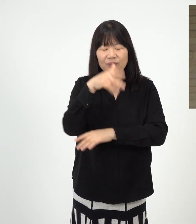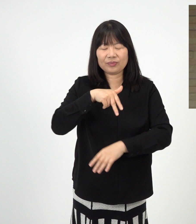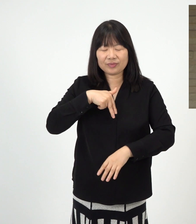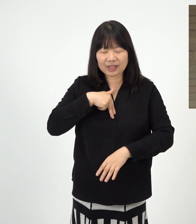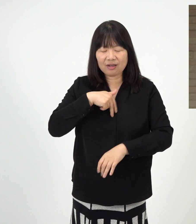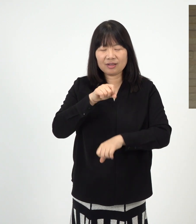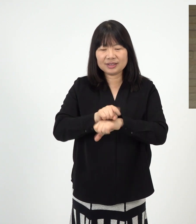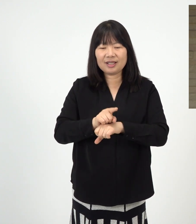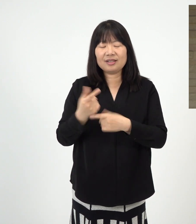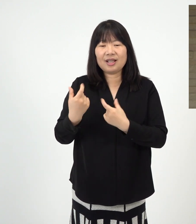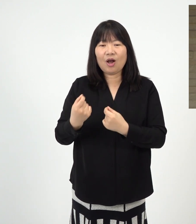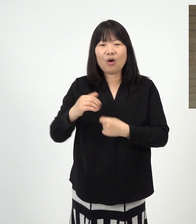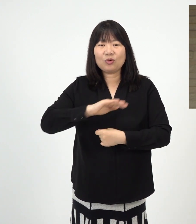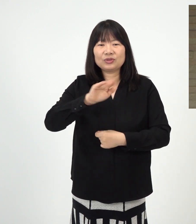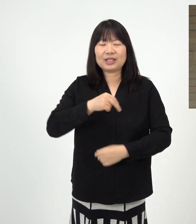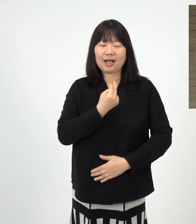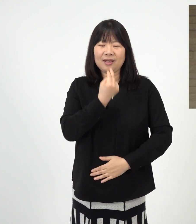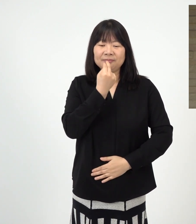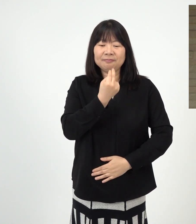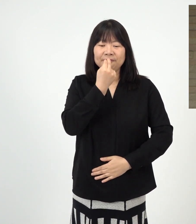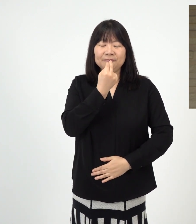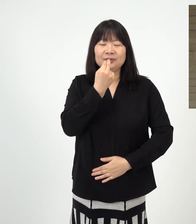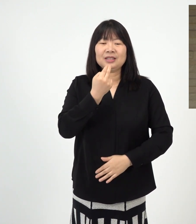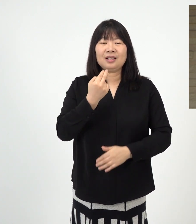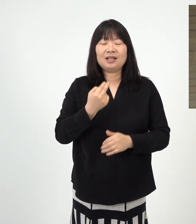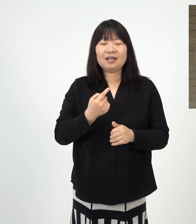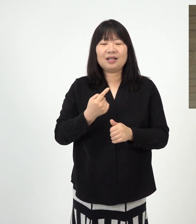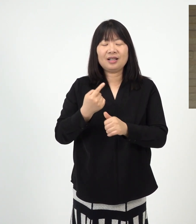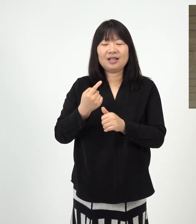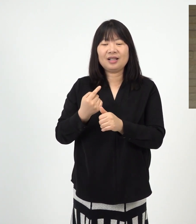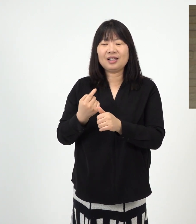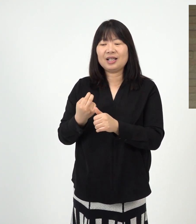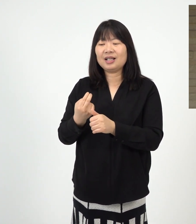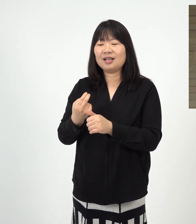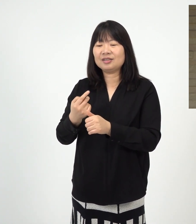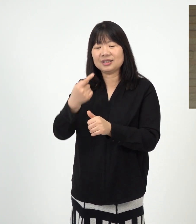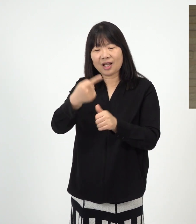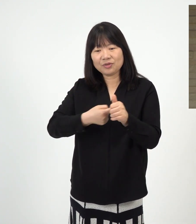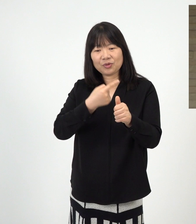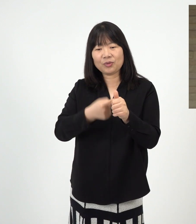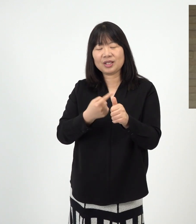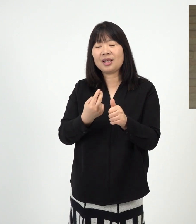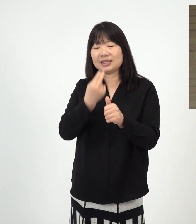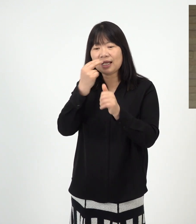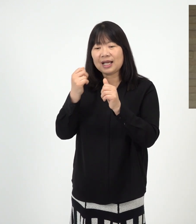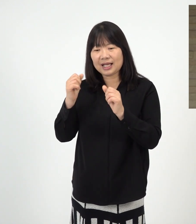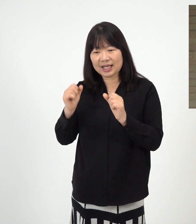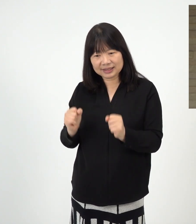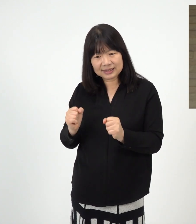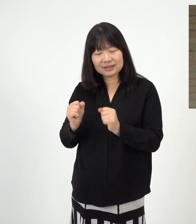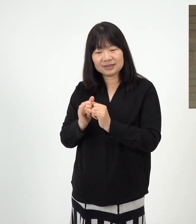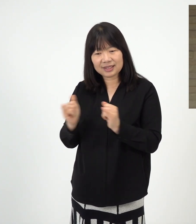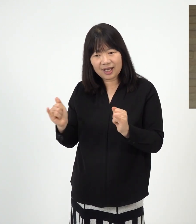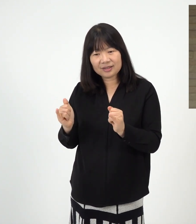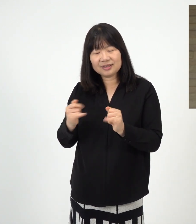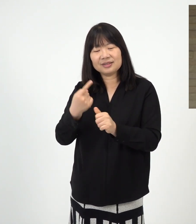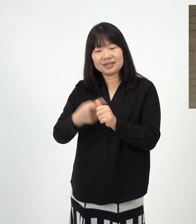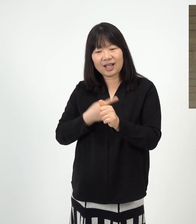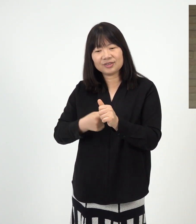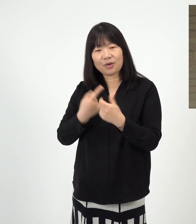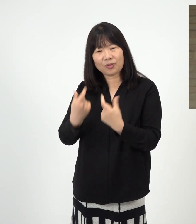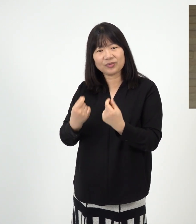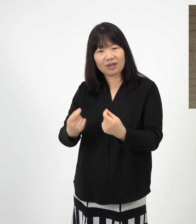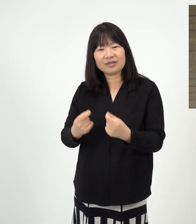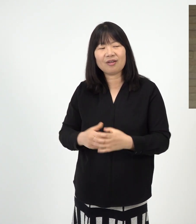우리가 숨을 쉬는 것이 생명 있는 자이듯이 이것은 사명과